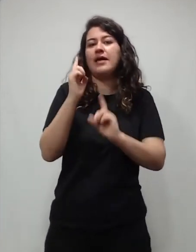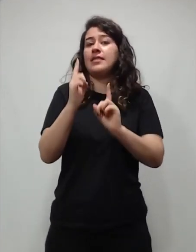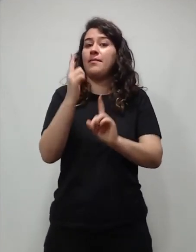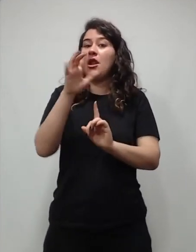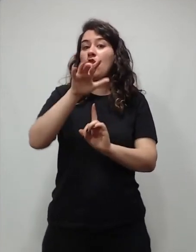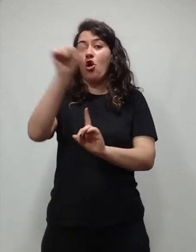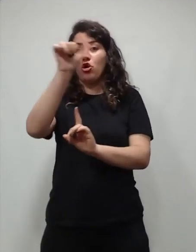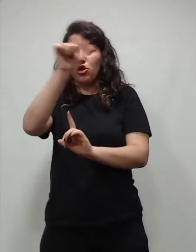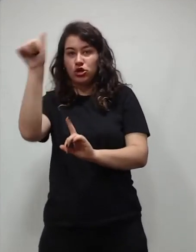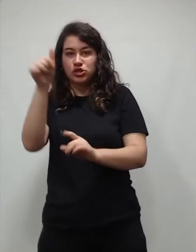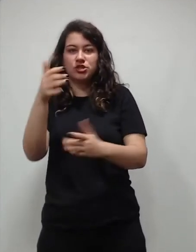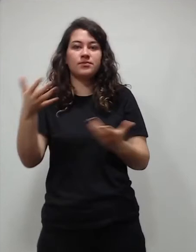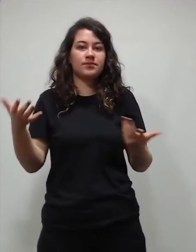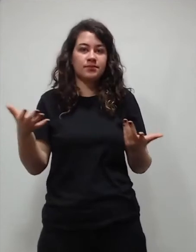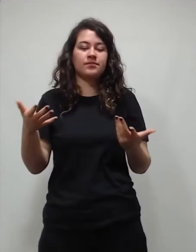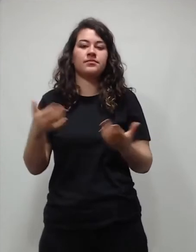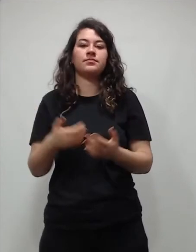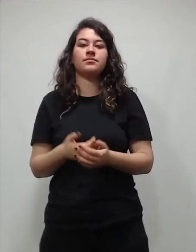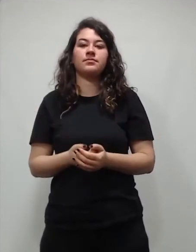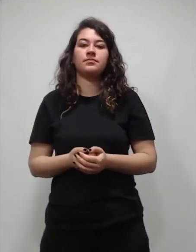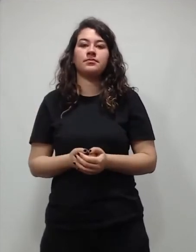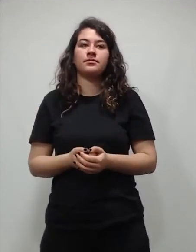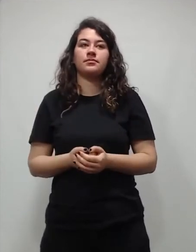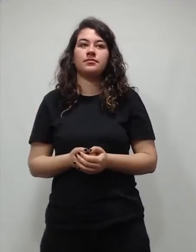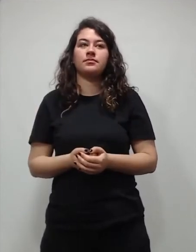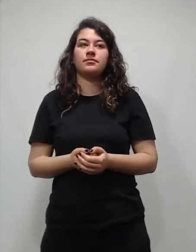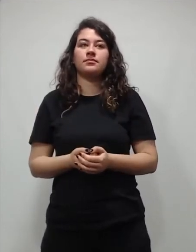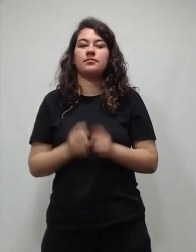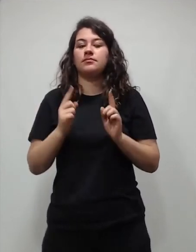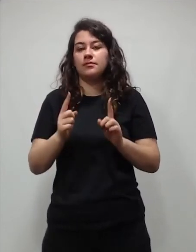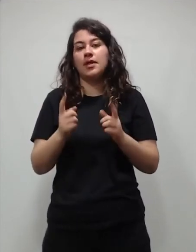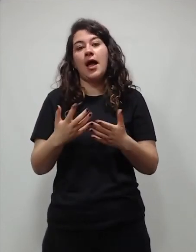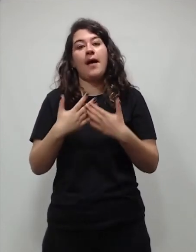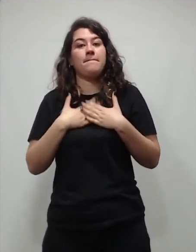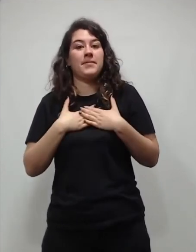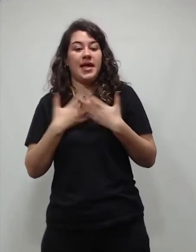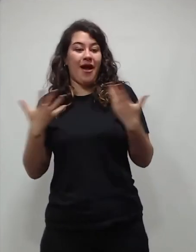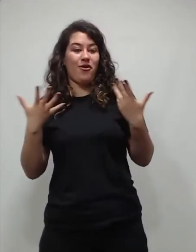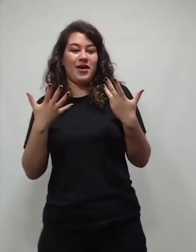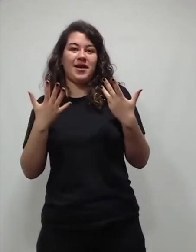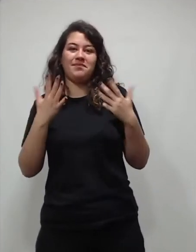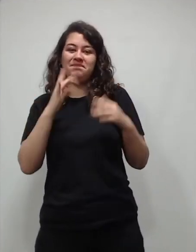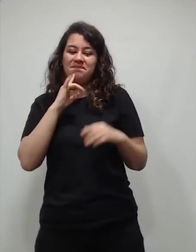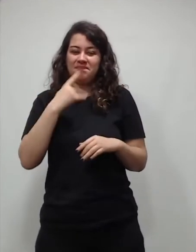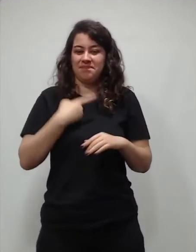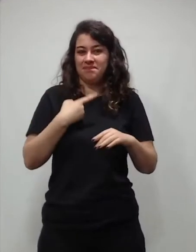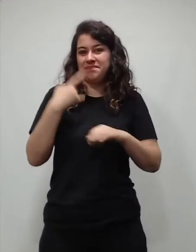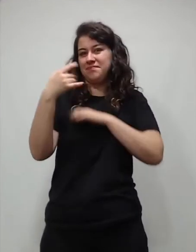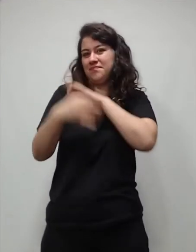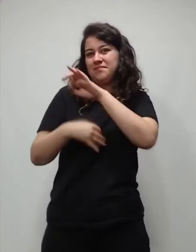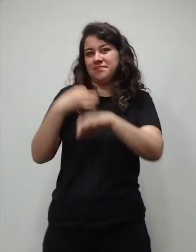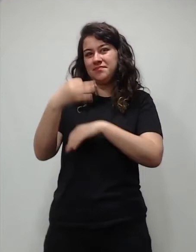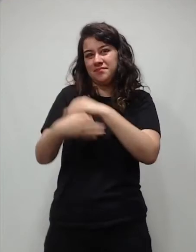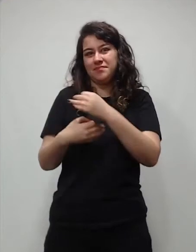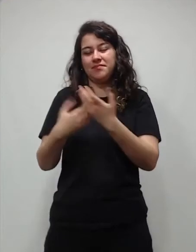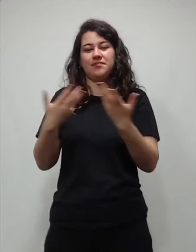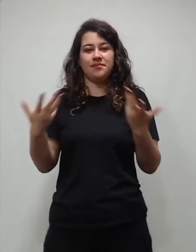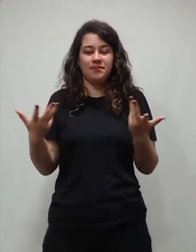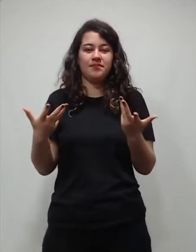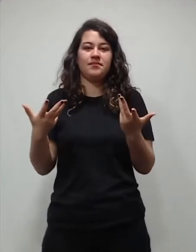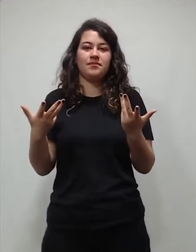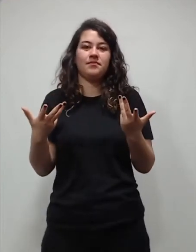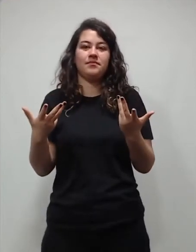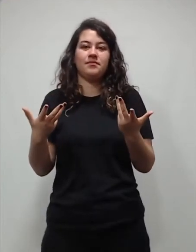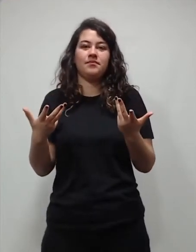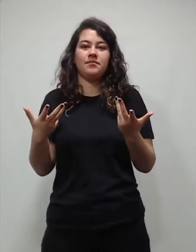logros. Y en lo que a mí me toca, voy a poner un